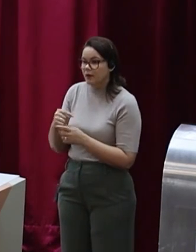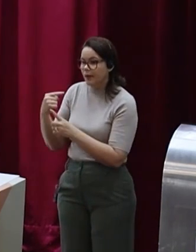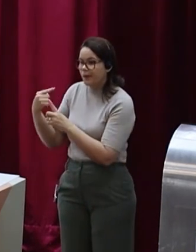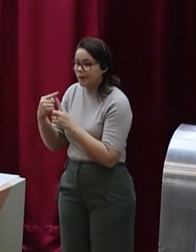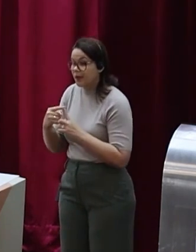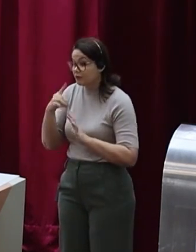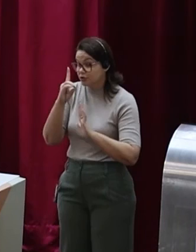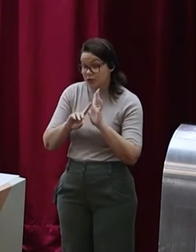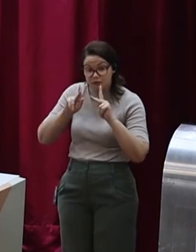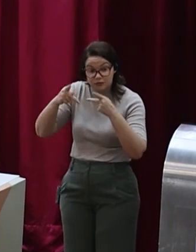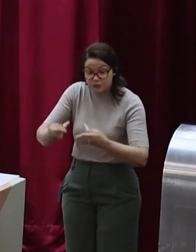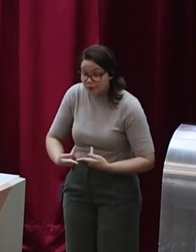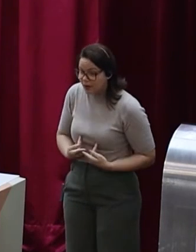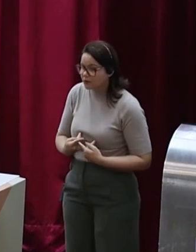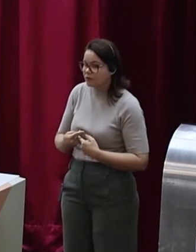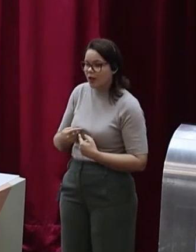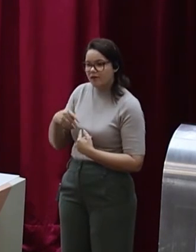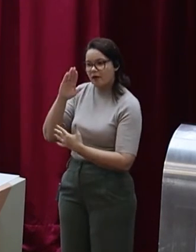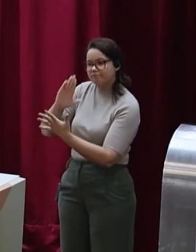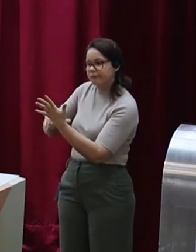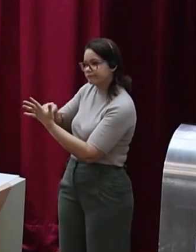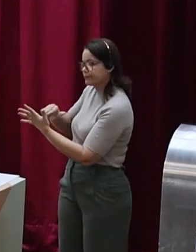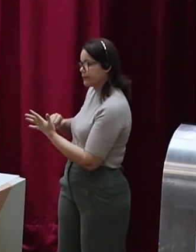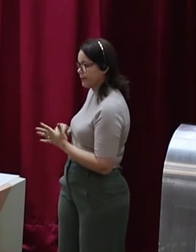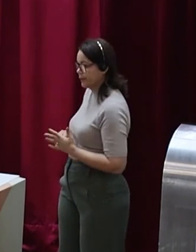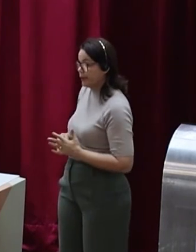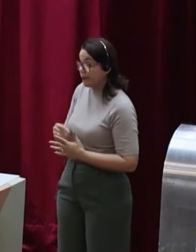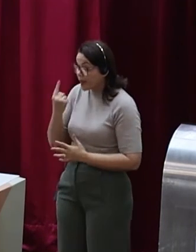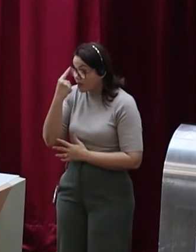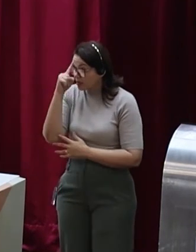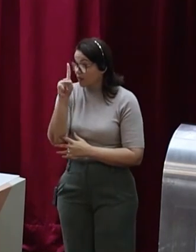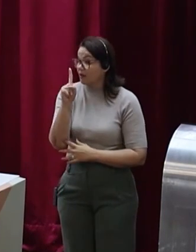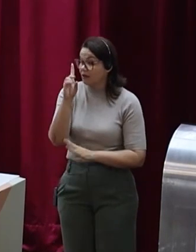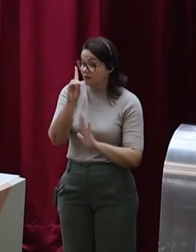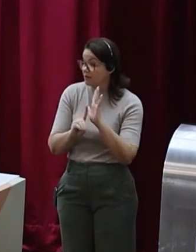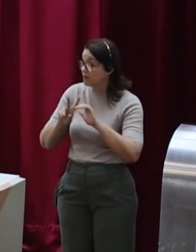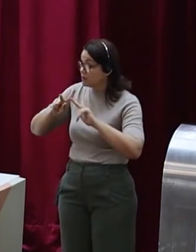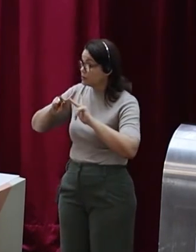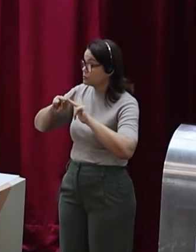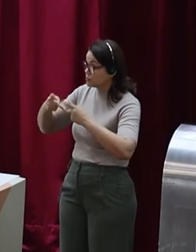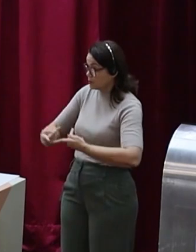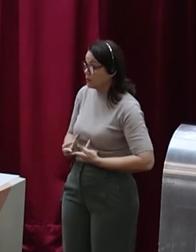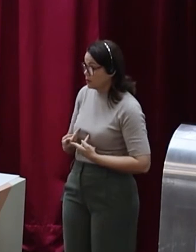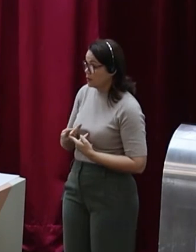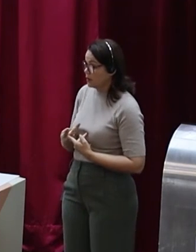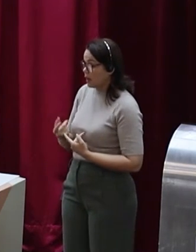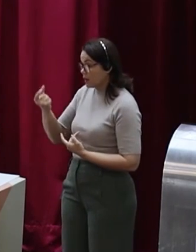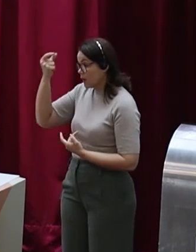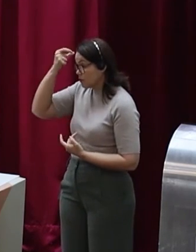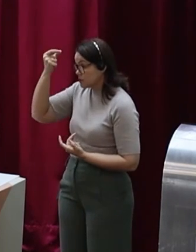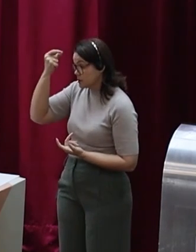violador de direitos humanos, né? Inclusive, a ideia de direitos humanos nasce dessa consciência de que o Estado